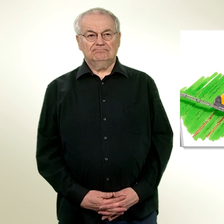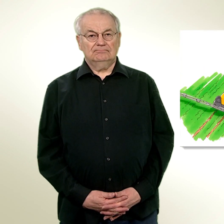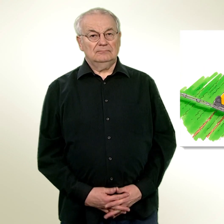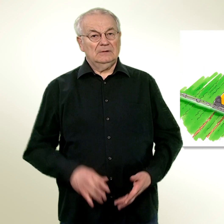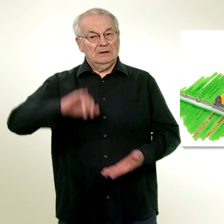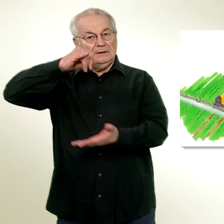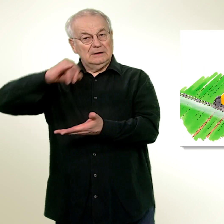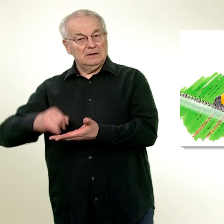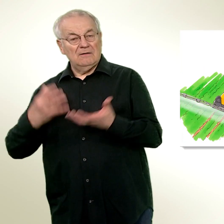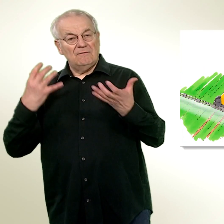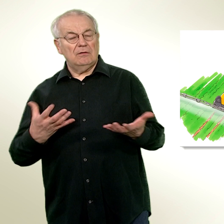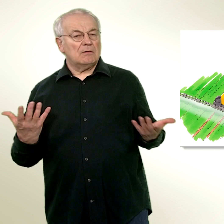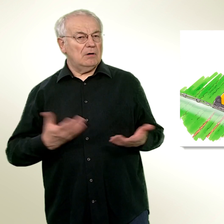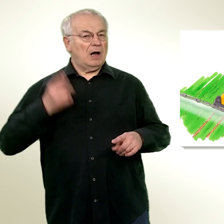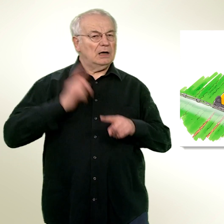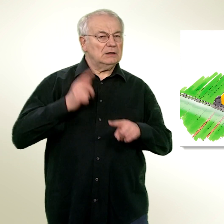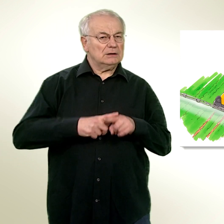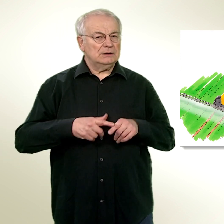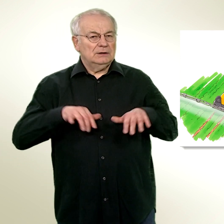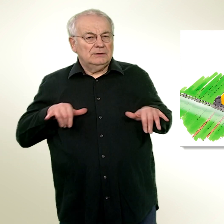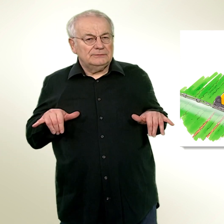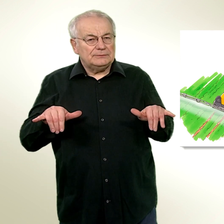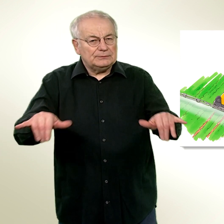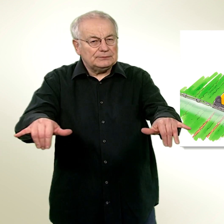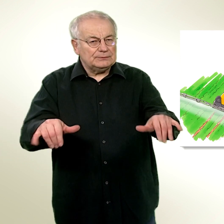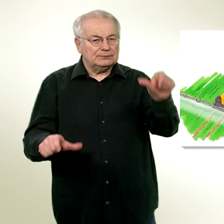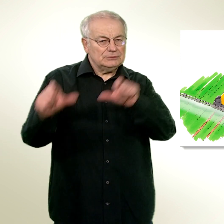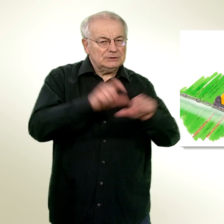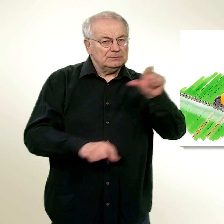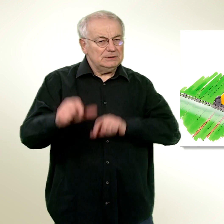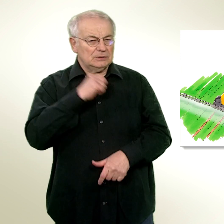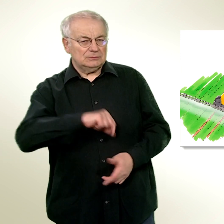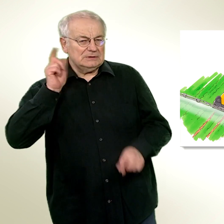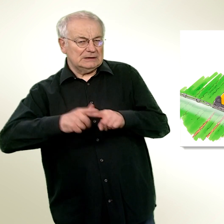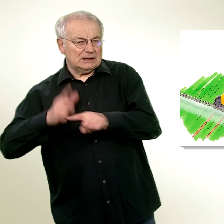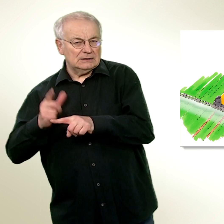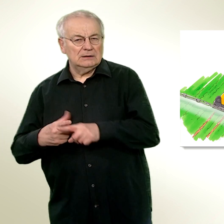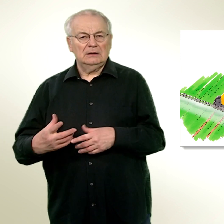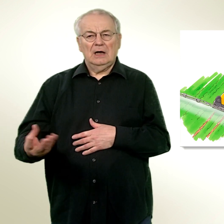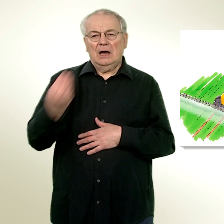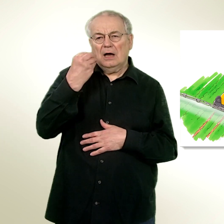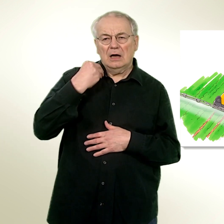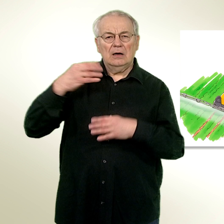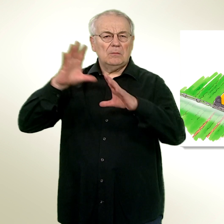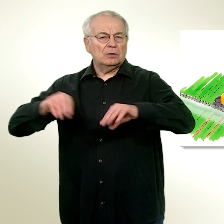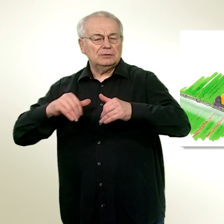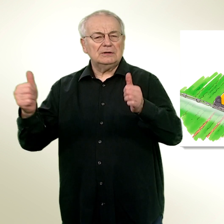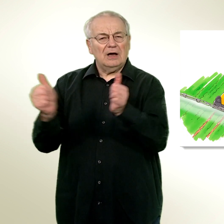L'initiative veut interdire l'utilisation de pesticides de synthèse en Suisse. L'importation de denrées alimentaires produites à l'aide de pesticides